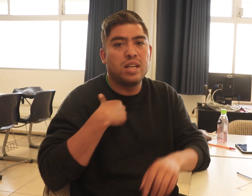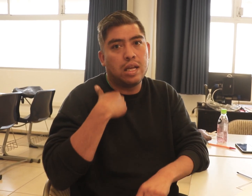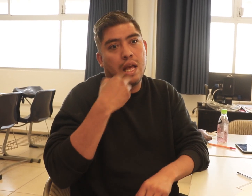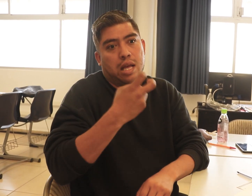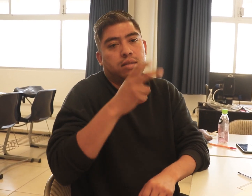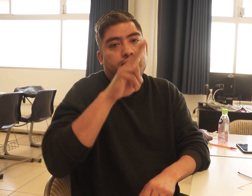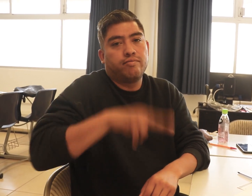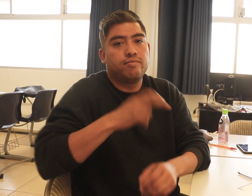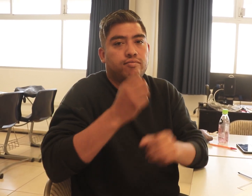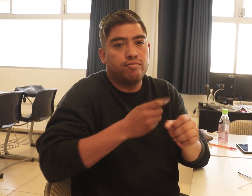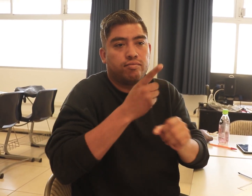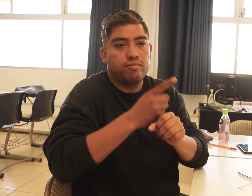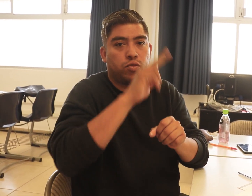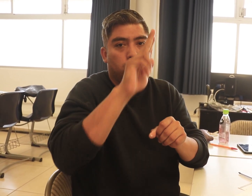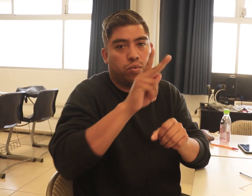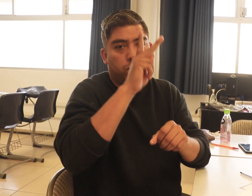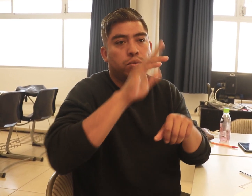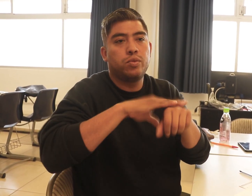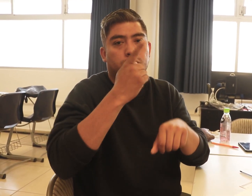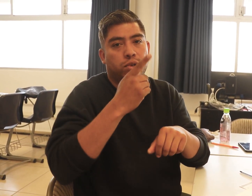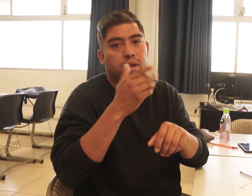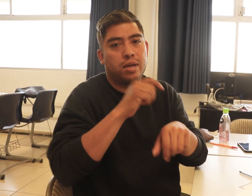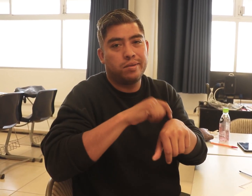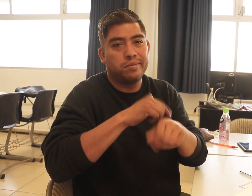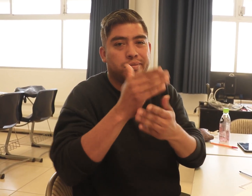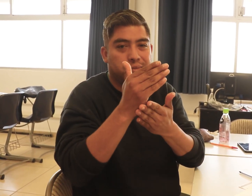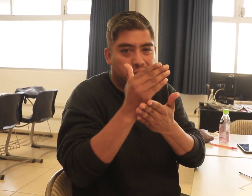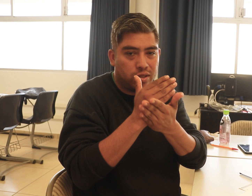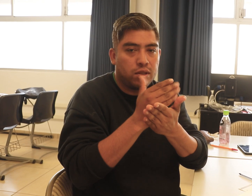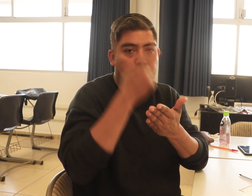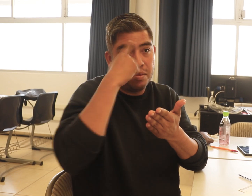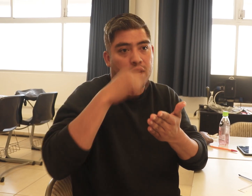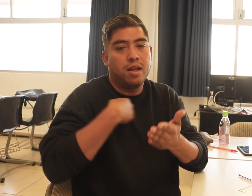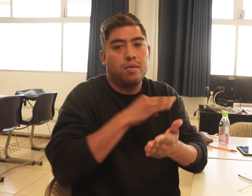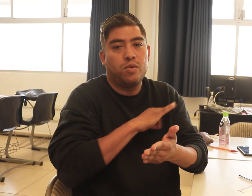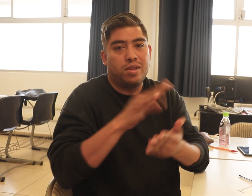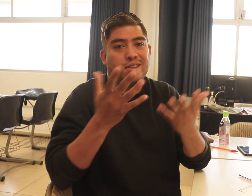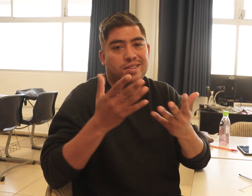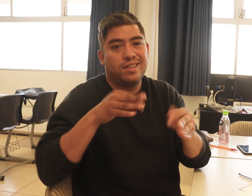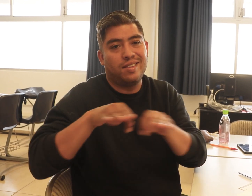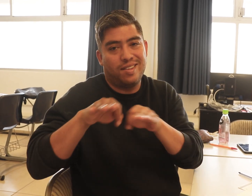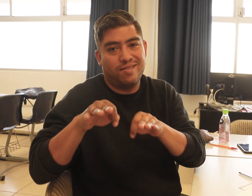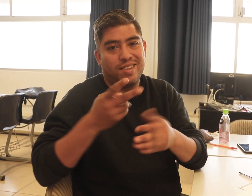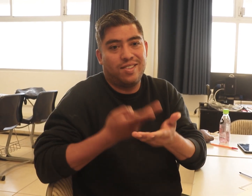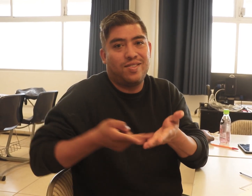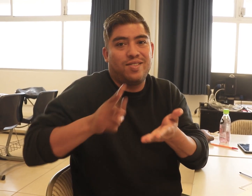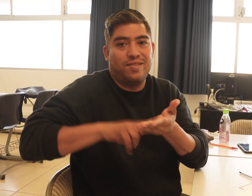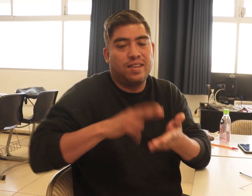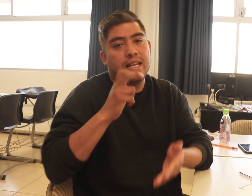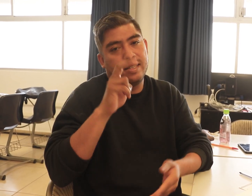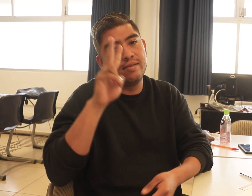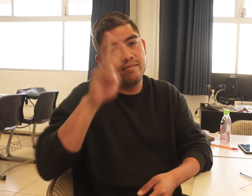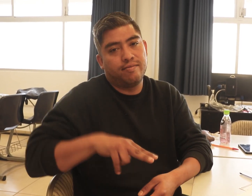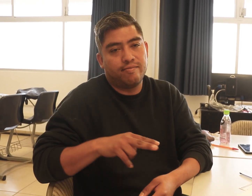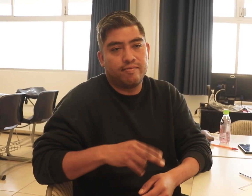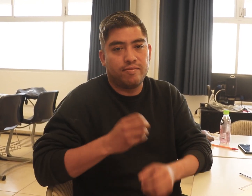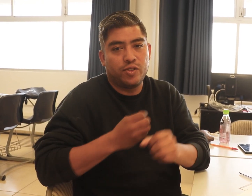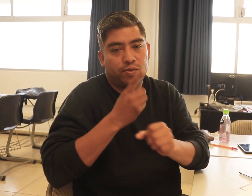códigos computacionales. Entonces por eso para mí es bien importante estudiar aquí la carrera. Entonces yo ahorita estoy trabajando y